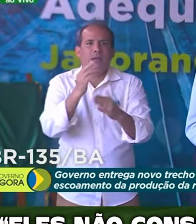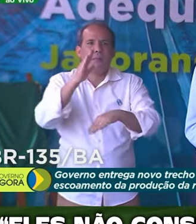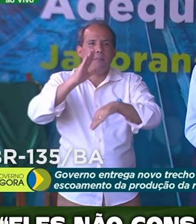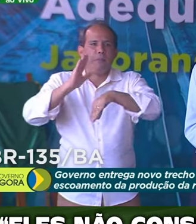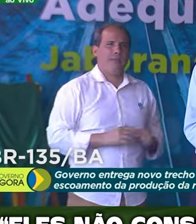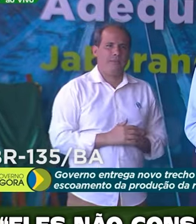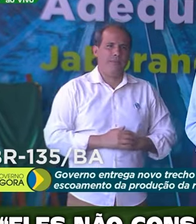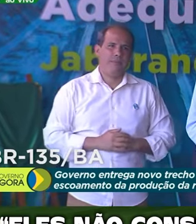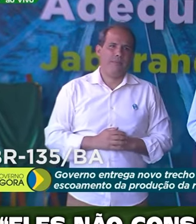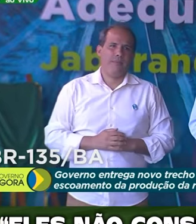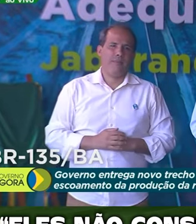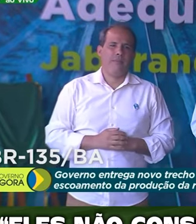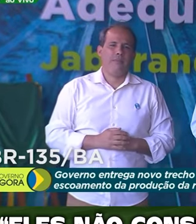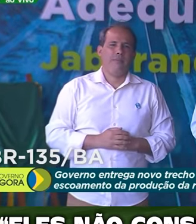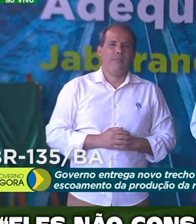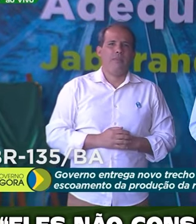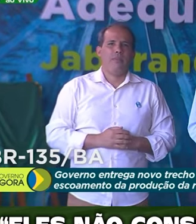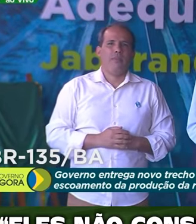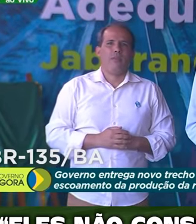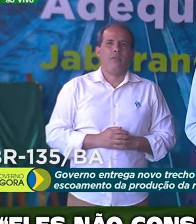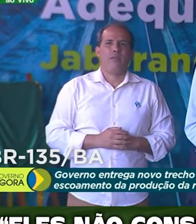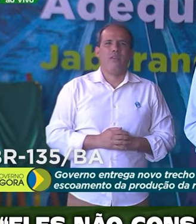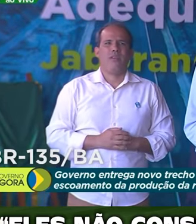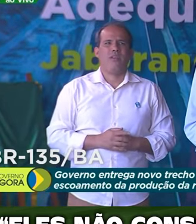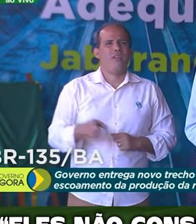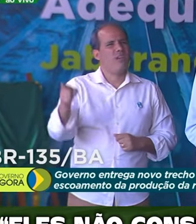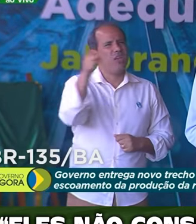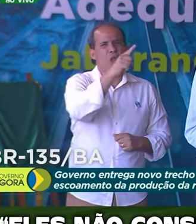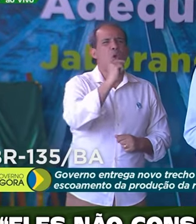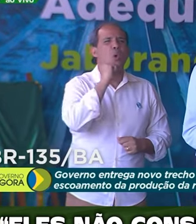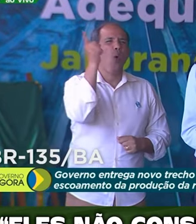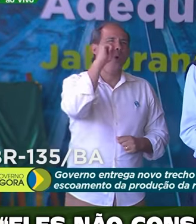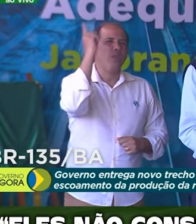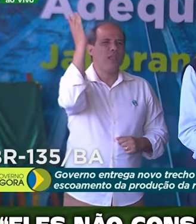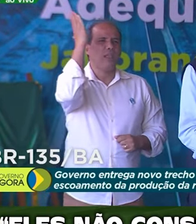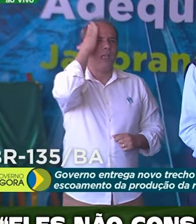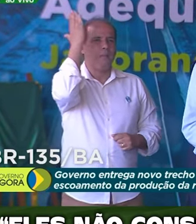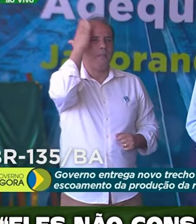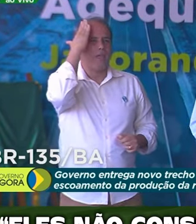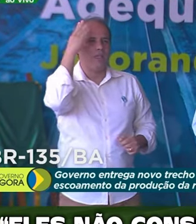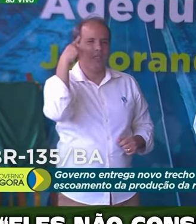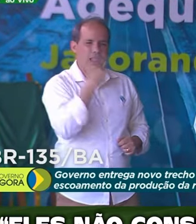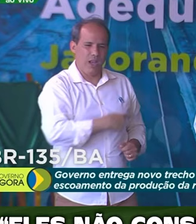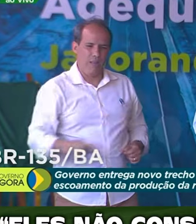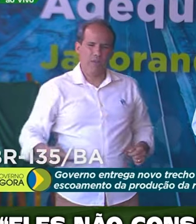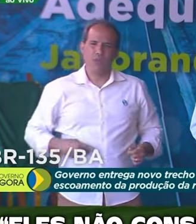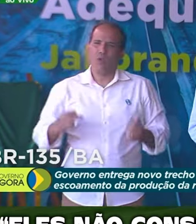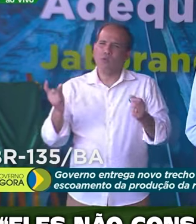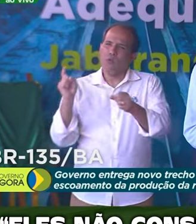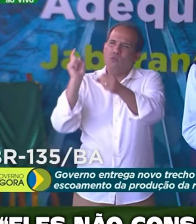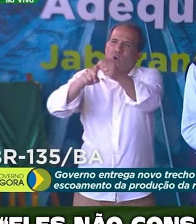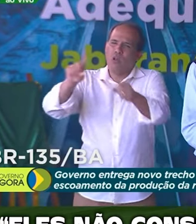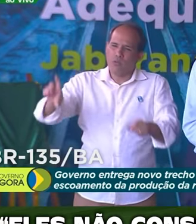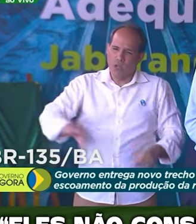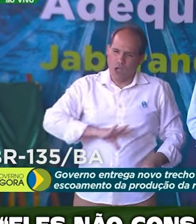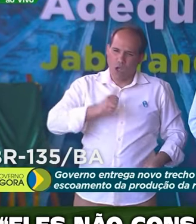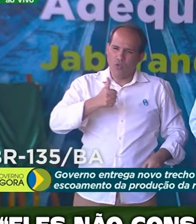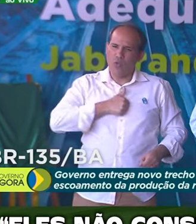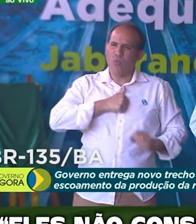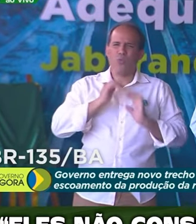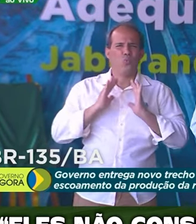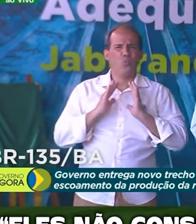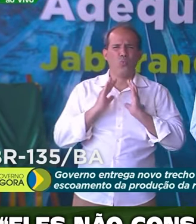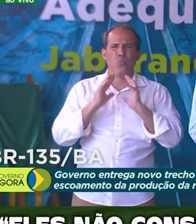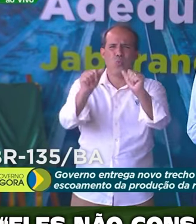Brasília. Não conseguem conviver com um presidente que está recuperando a autoestima de todo um povo, está